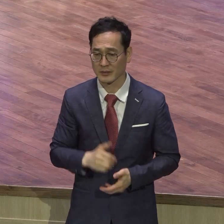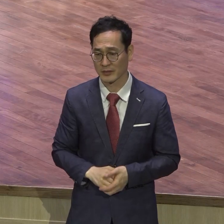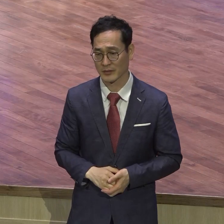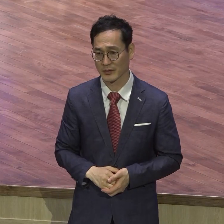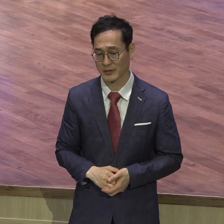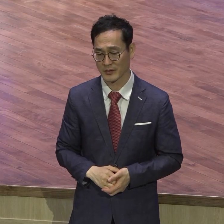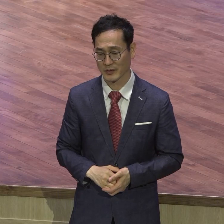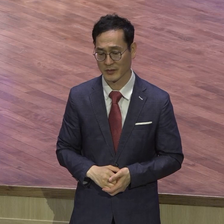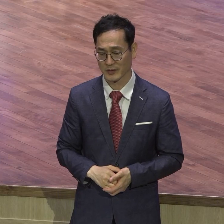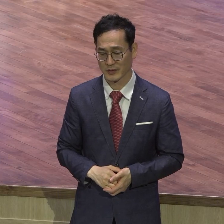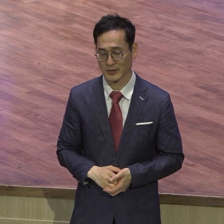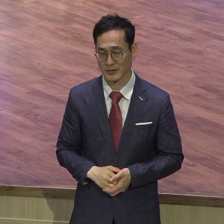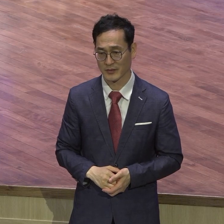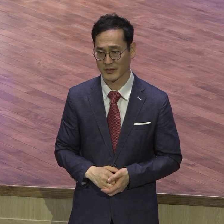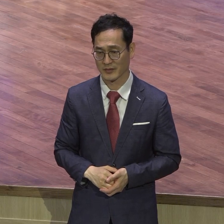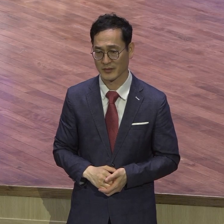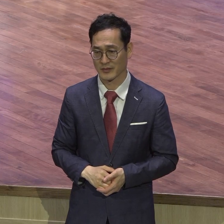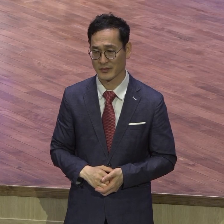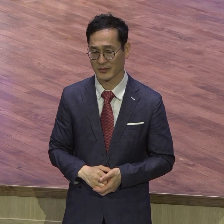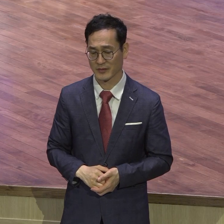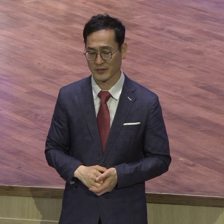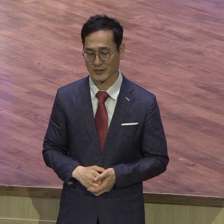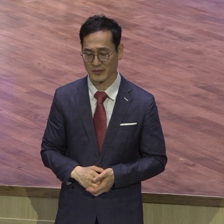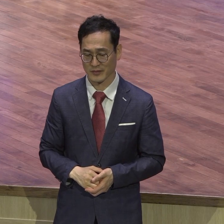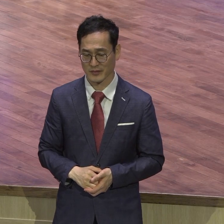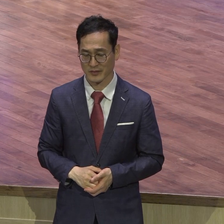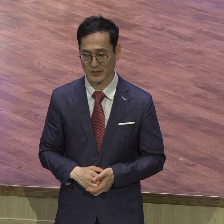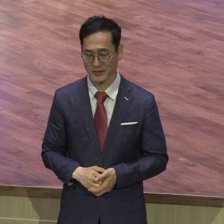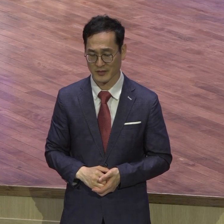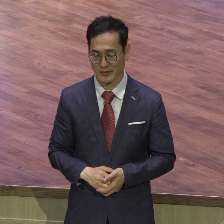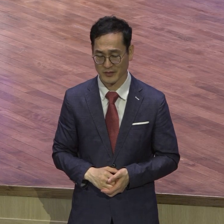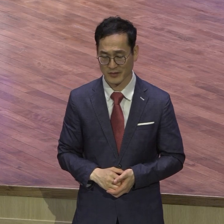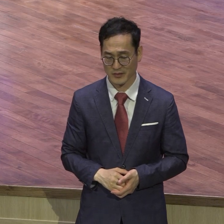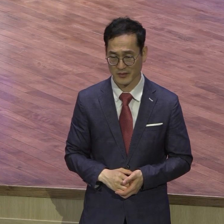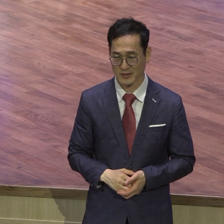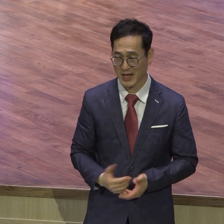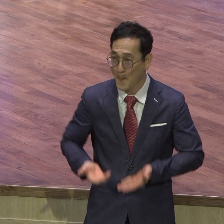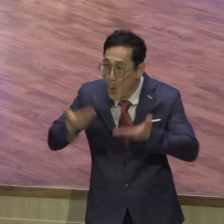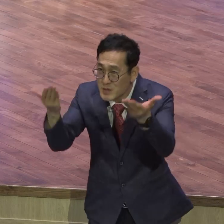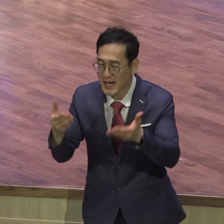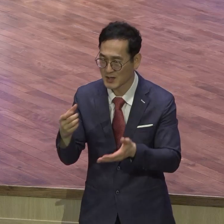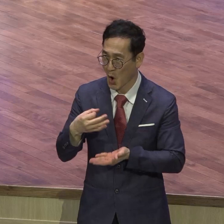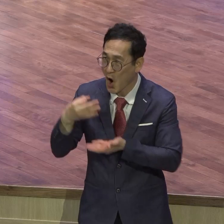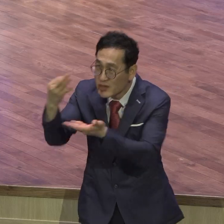십일째도 별 수 없더라 내 봉사허신에 아무 절대 없더라